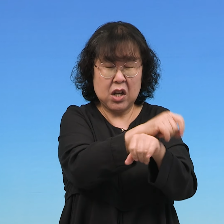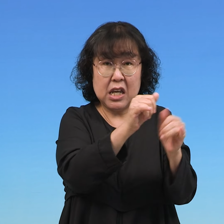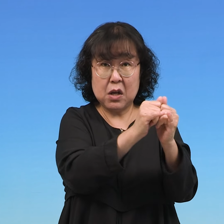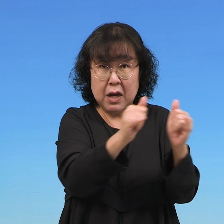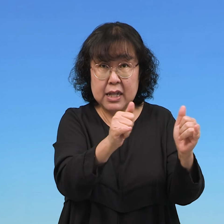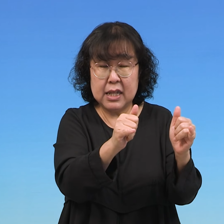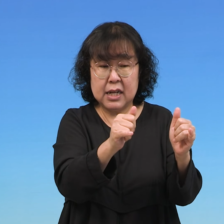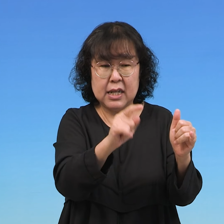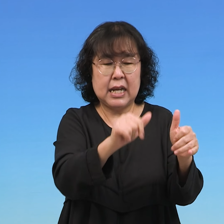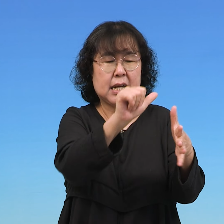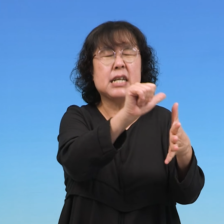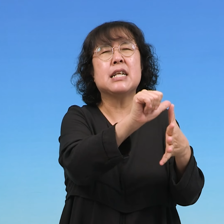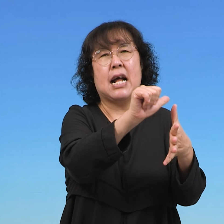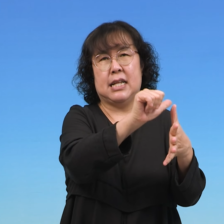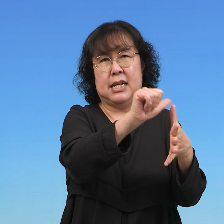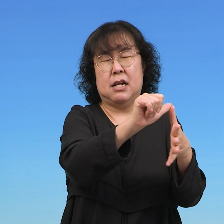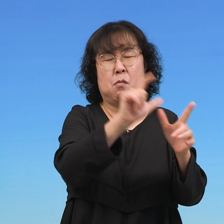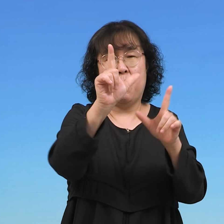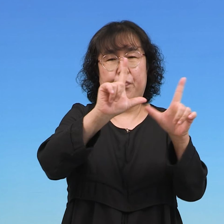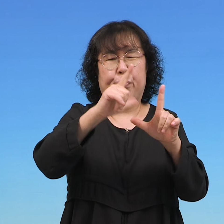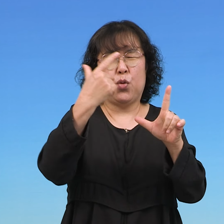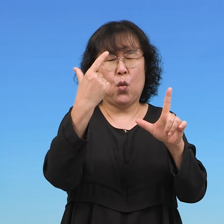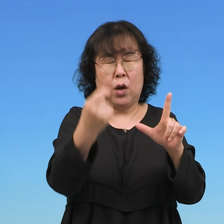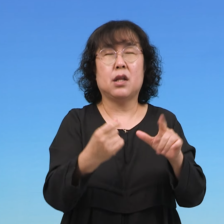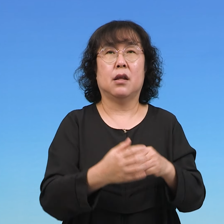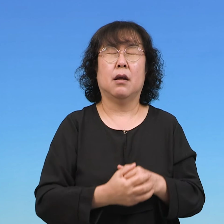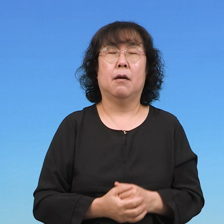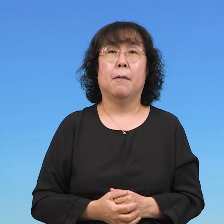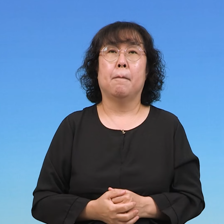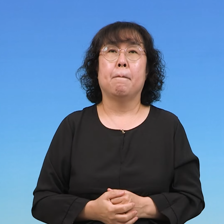바리새인과 서기관들이 이게 딱 큰아들인 거예요.